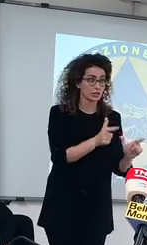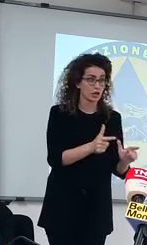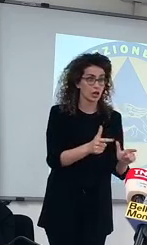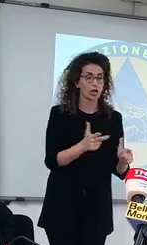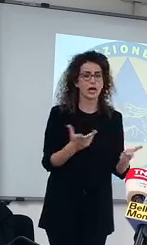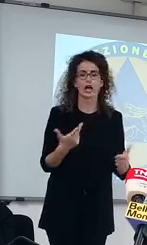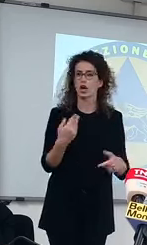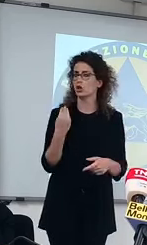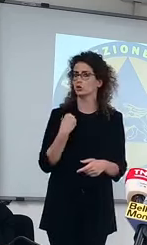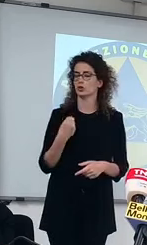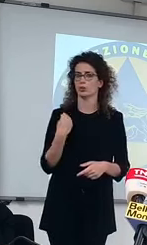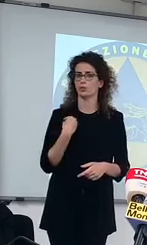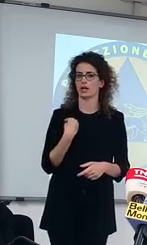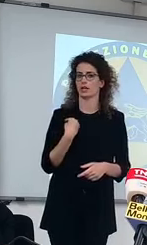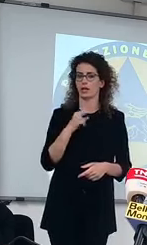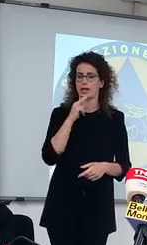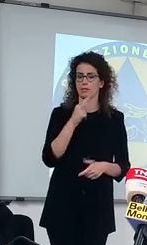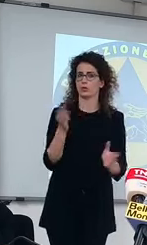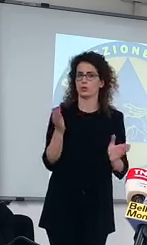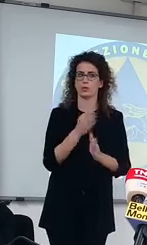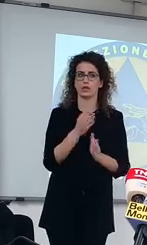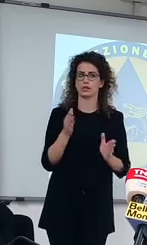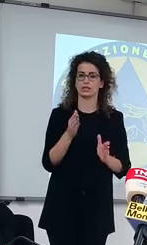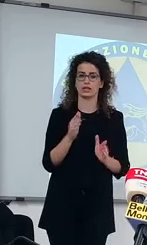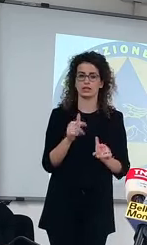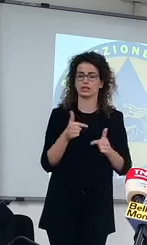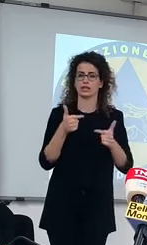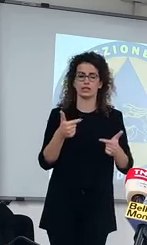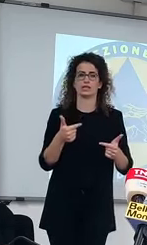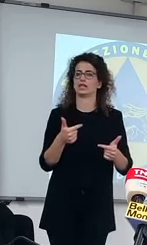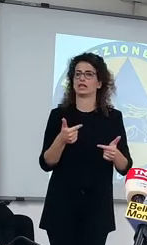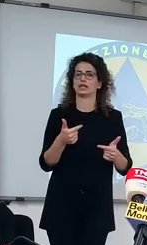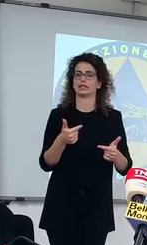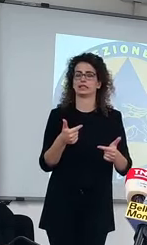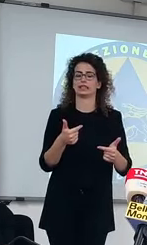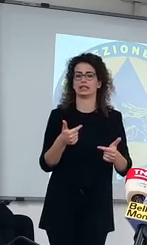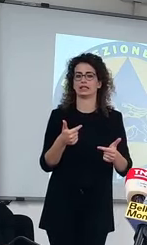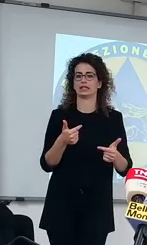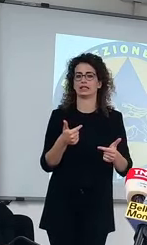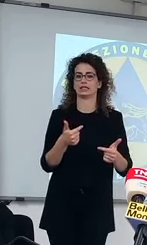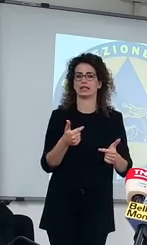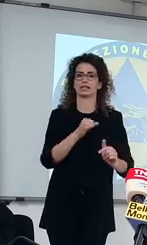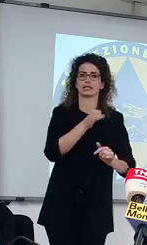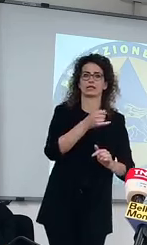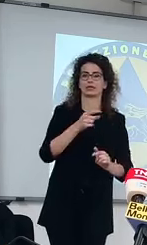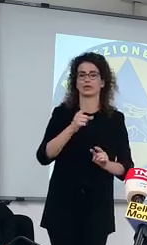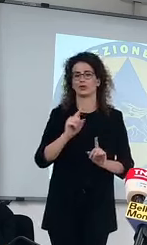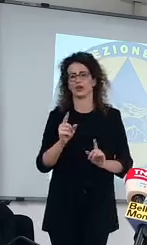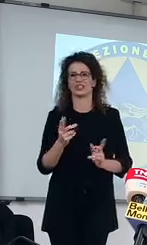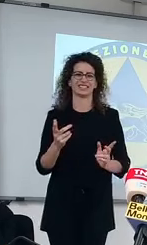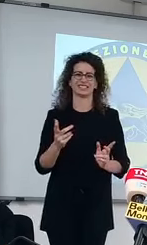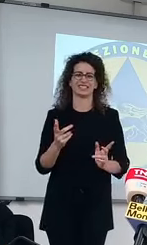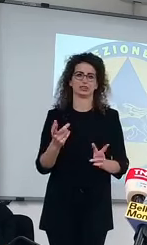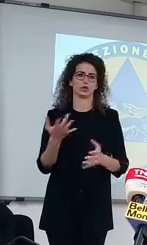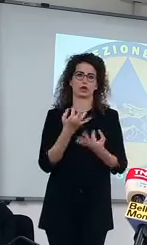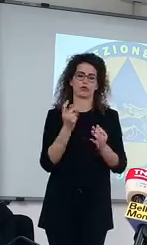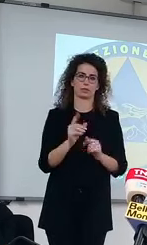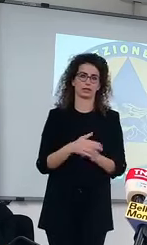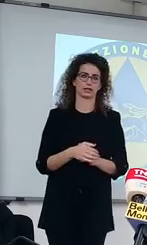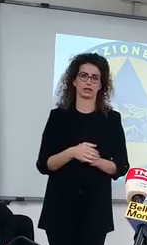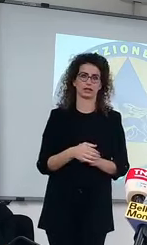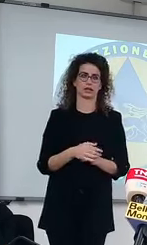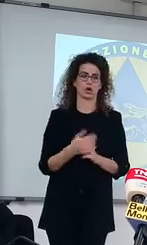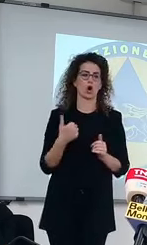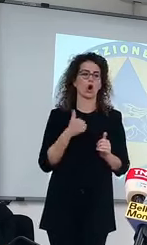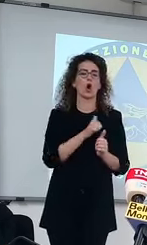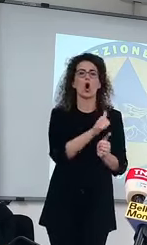ogni tipo di risposta sarebbe un'indicazione. Io dico che c'è ognuno poi che ha la patria potestà